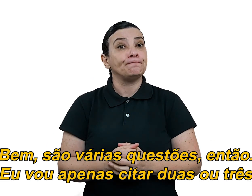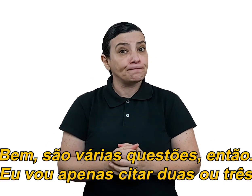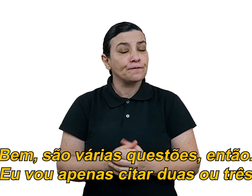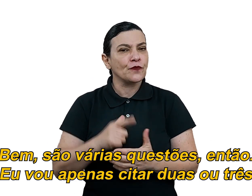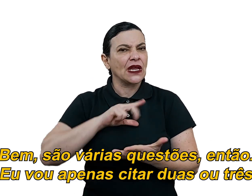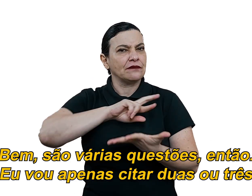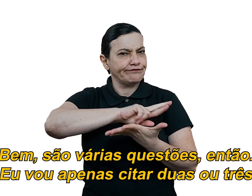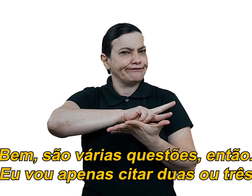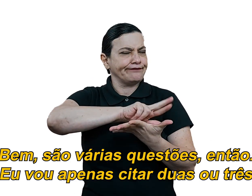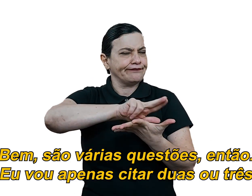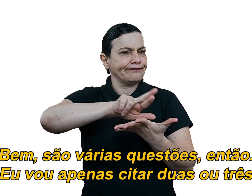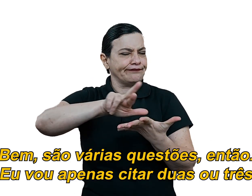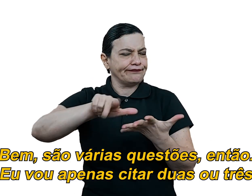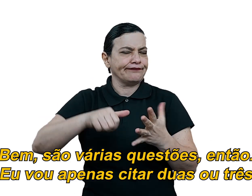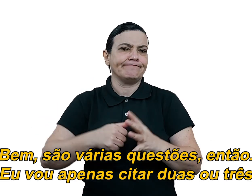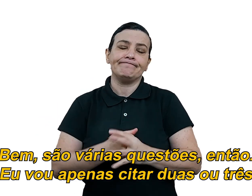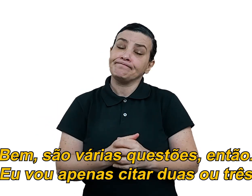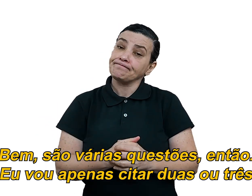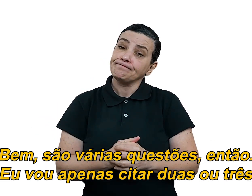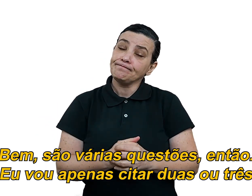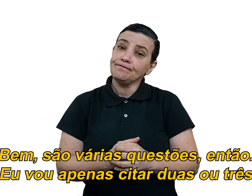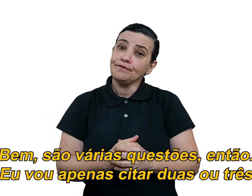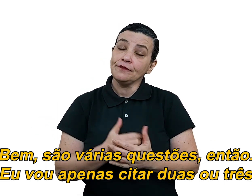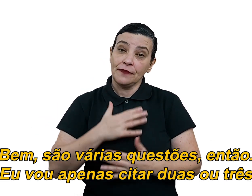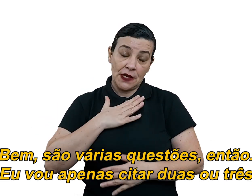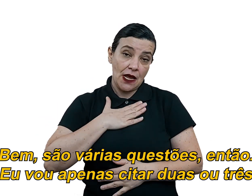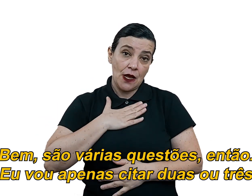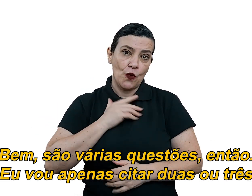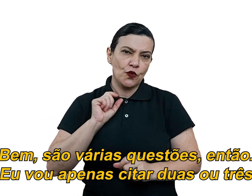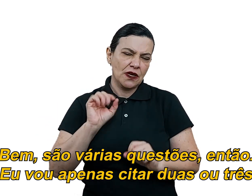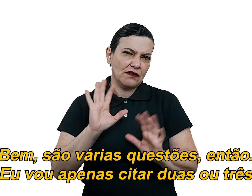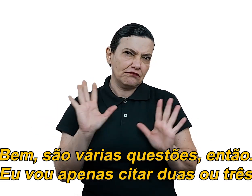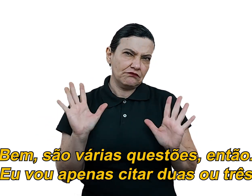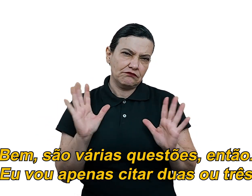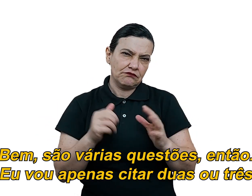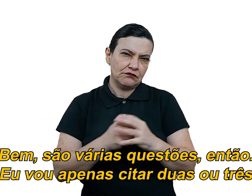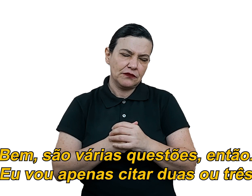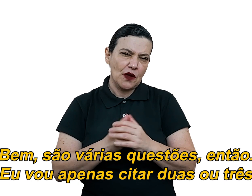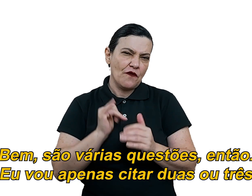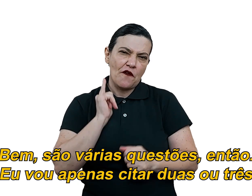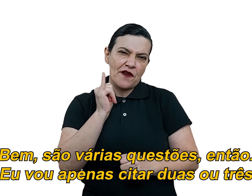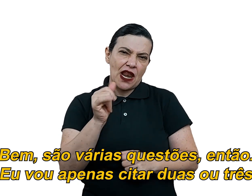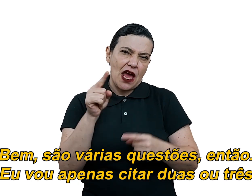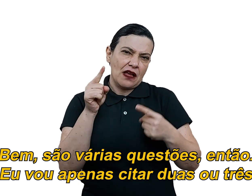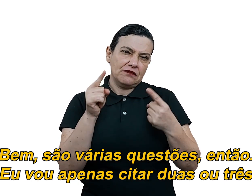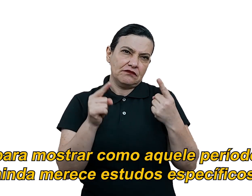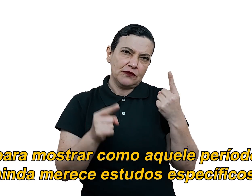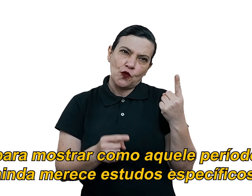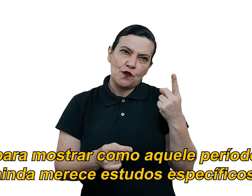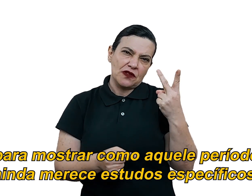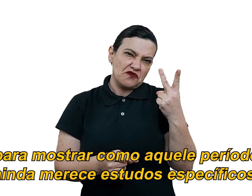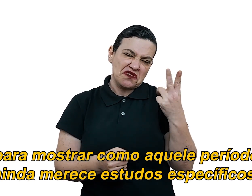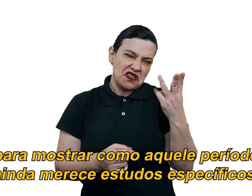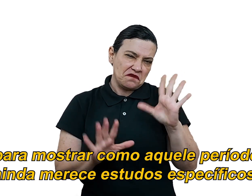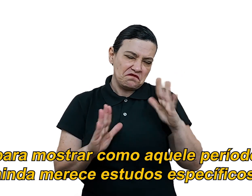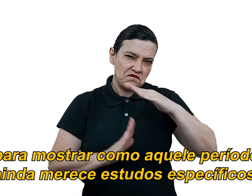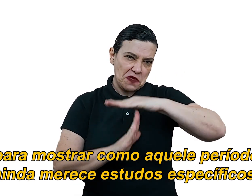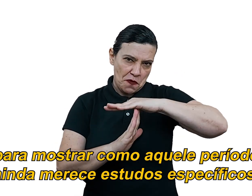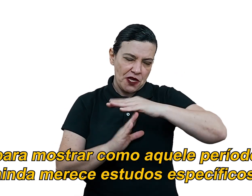várias questões, né? Então, eu vou apenas, acho que 2 ou 3 para